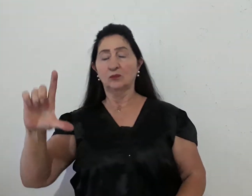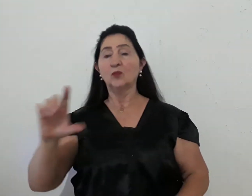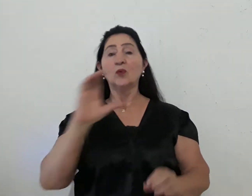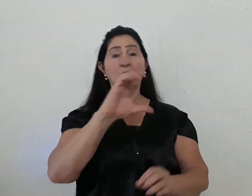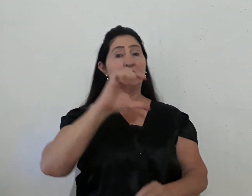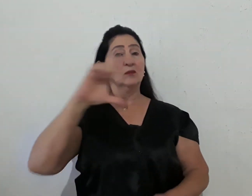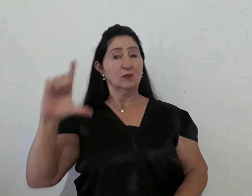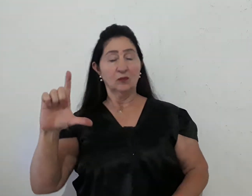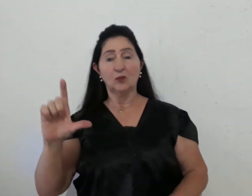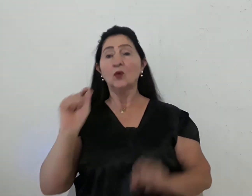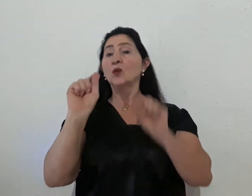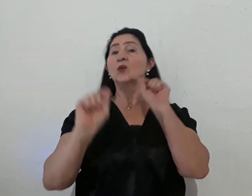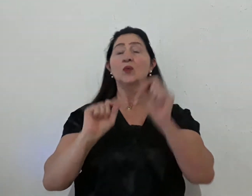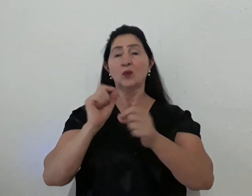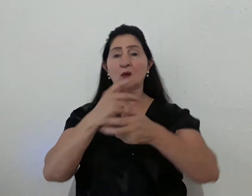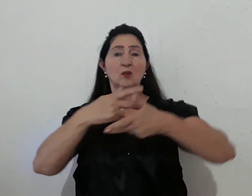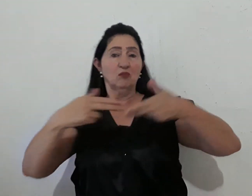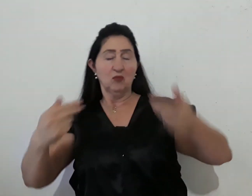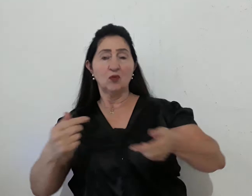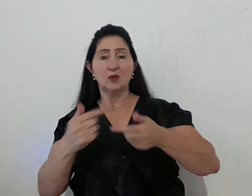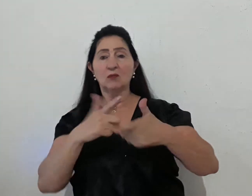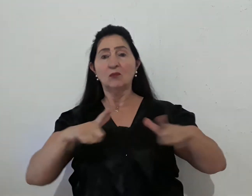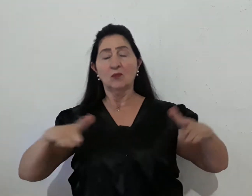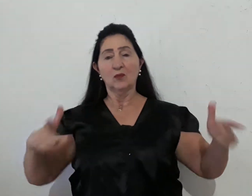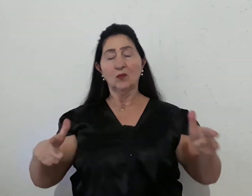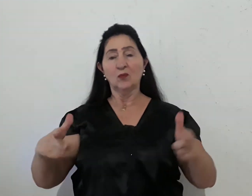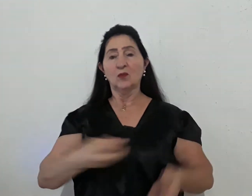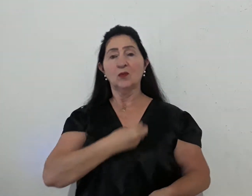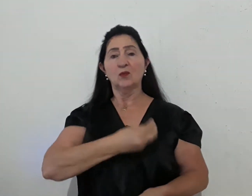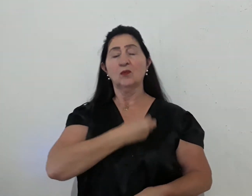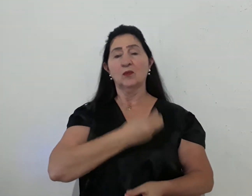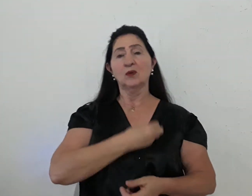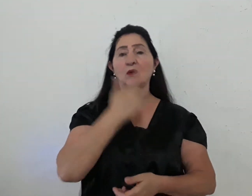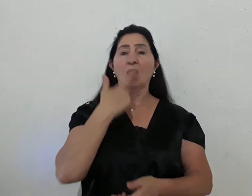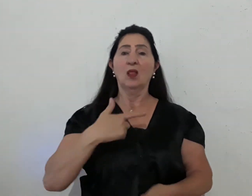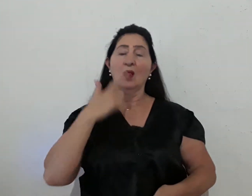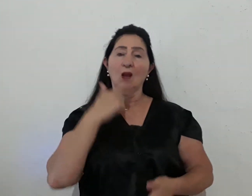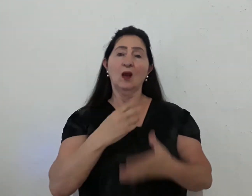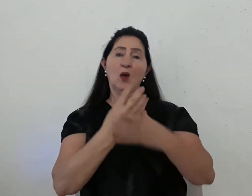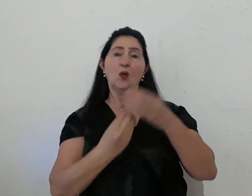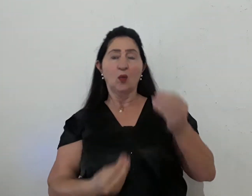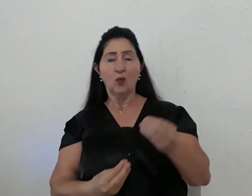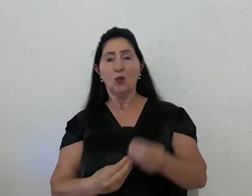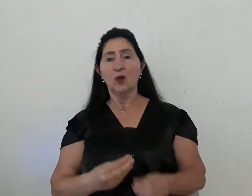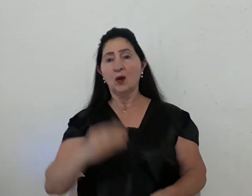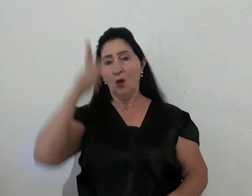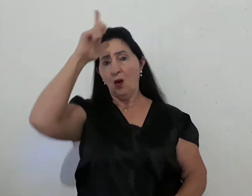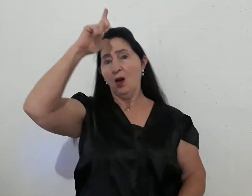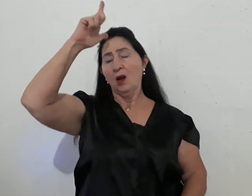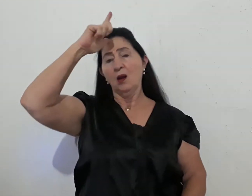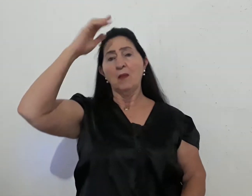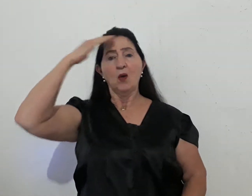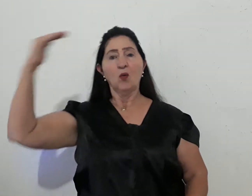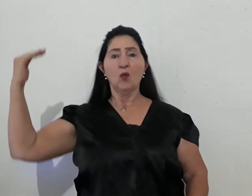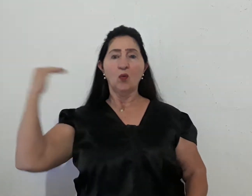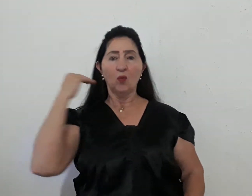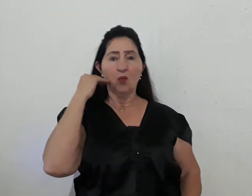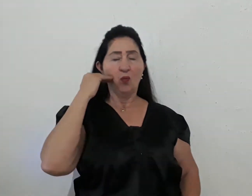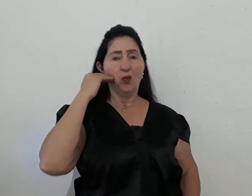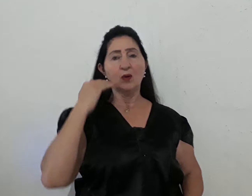Classificadores são um recurso linguístico presente em algumas línguas orais, como alemão e coreano, bem como em todas